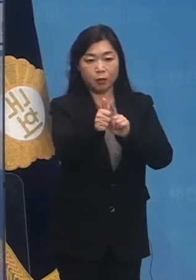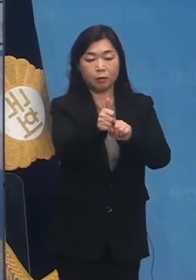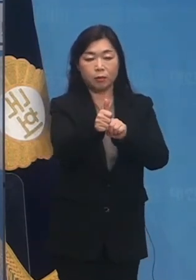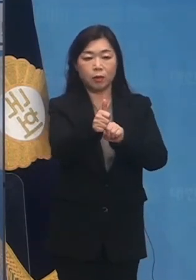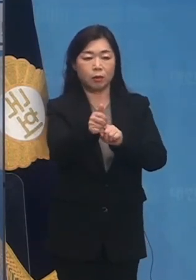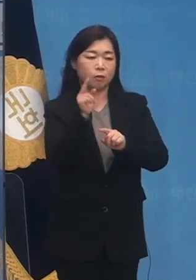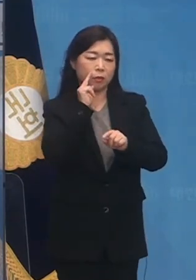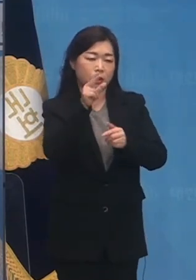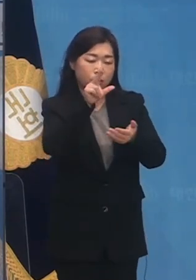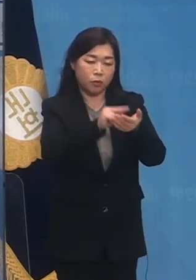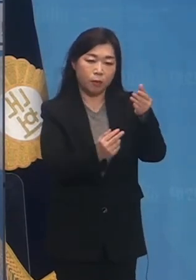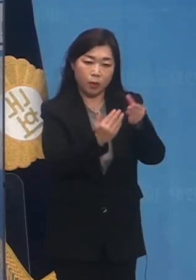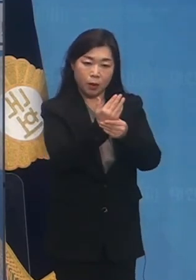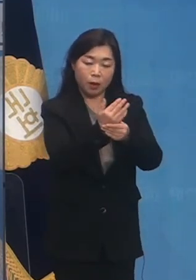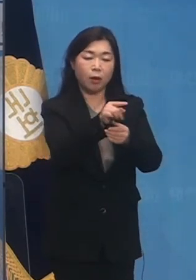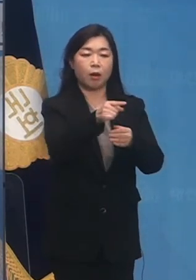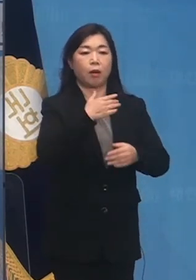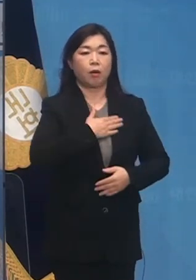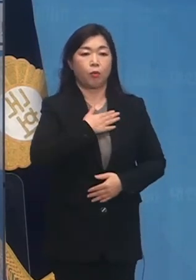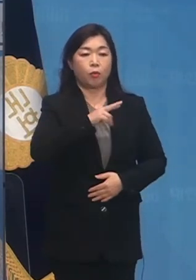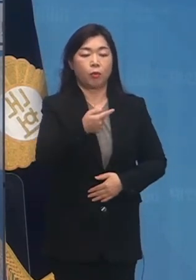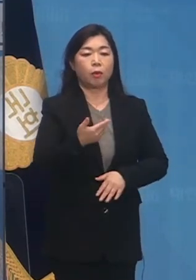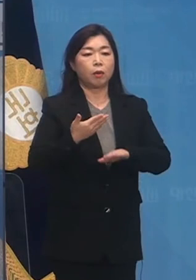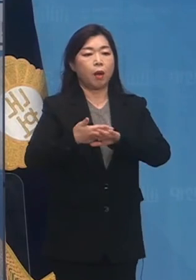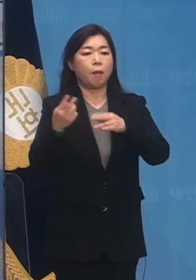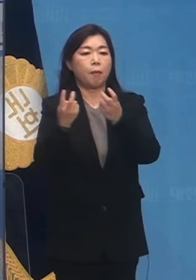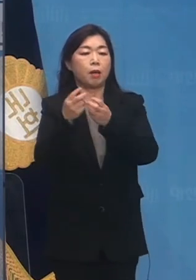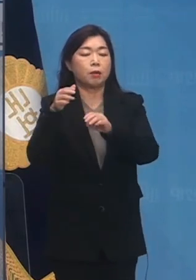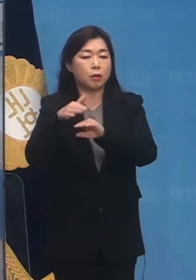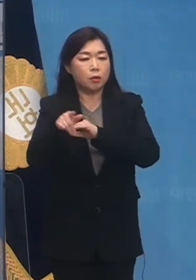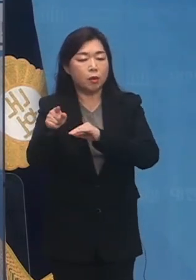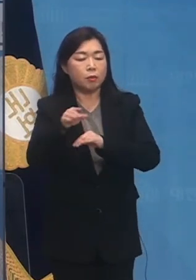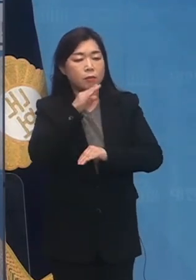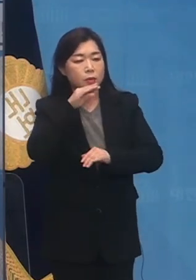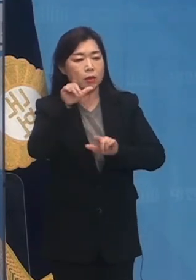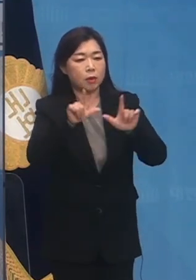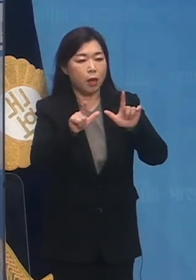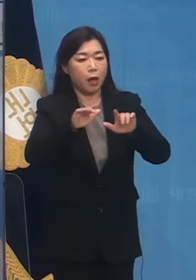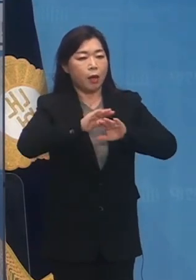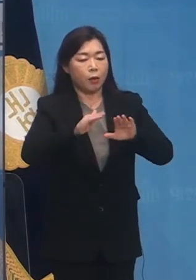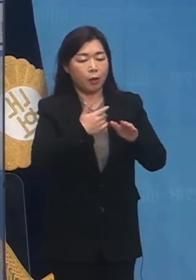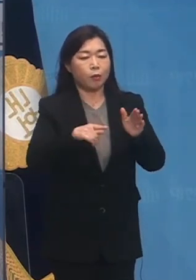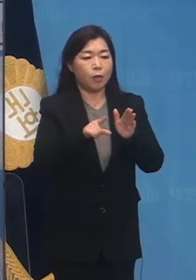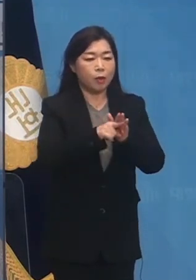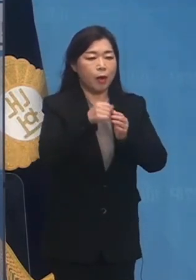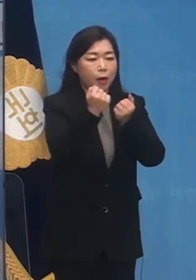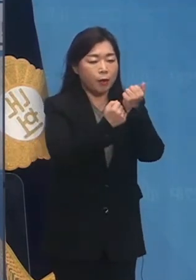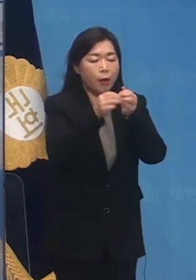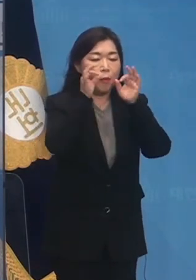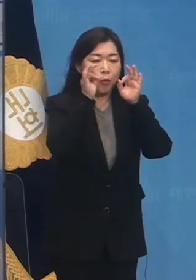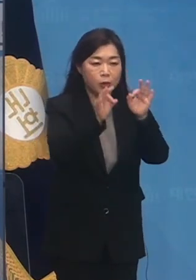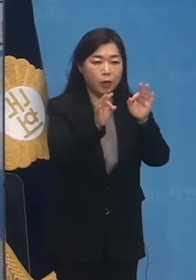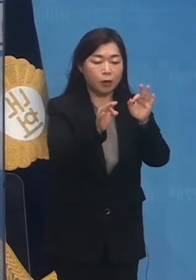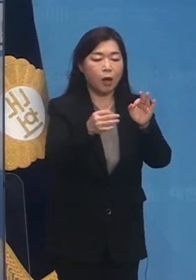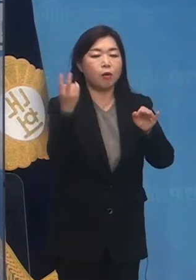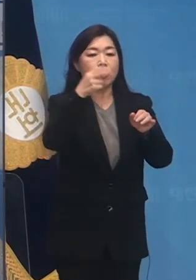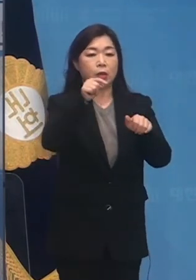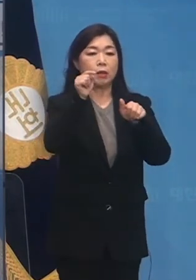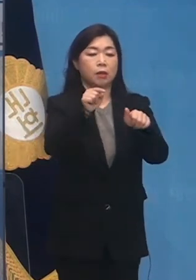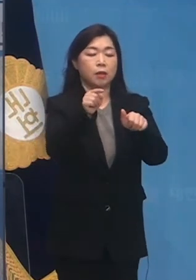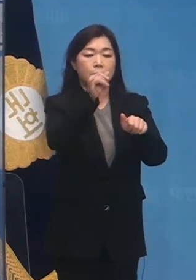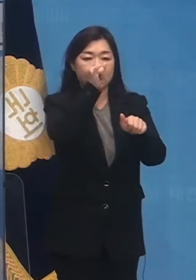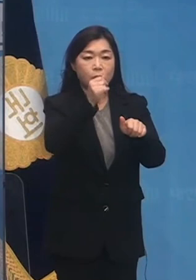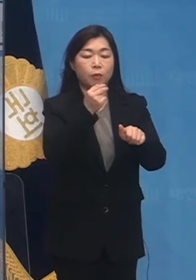이 중대한 사건에 있어서 그러면 다른 방식으로 실체를 규명하기 위해서 어떤 수사 지시나 지휘를 한